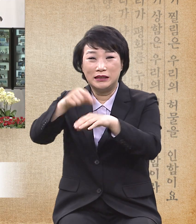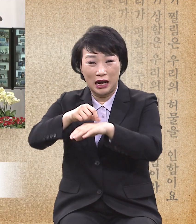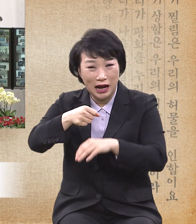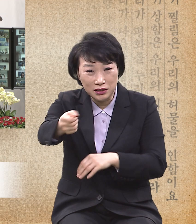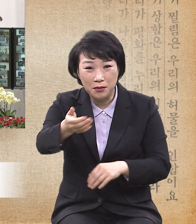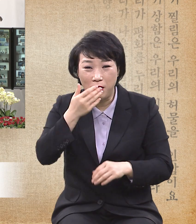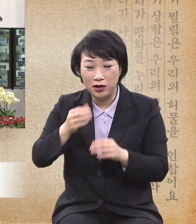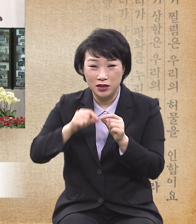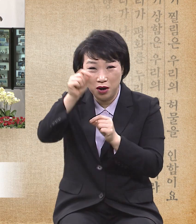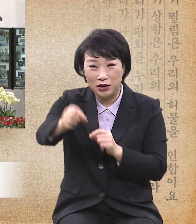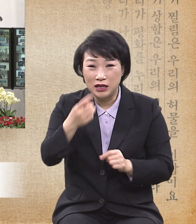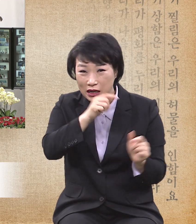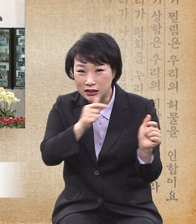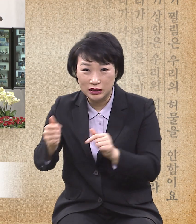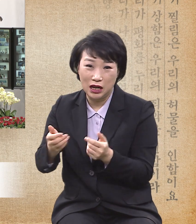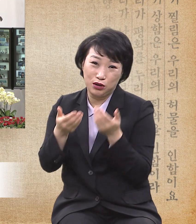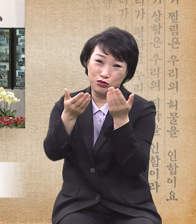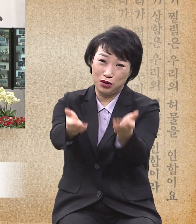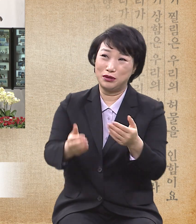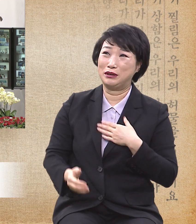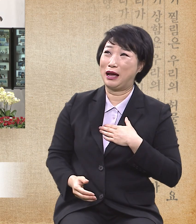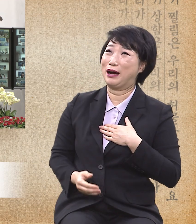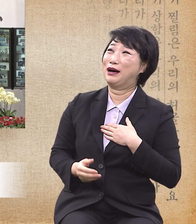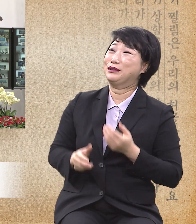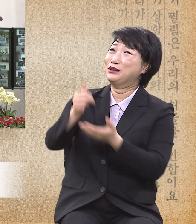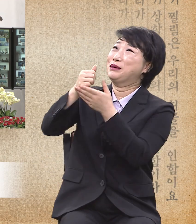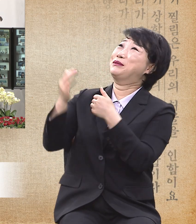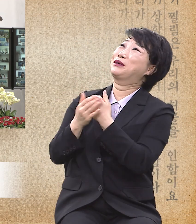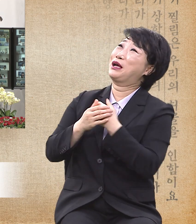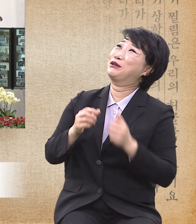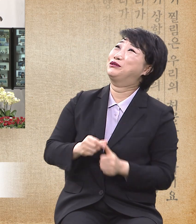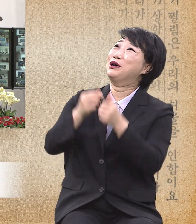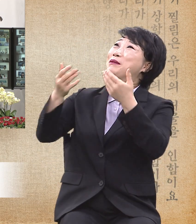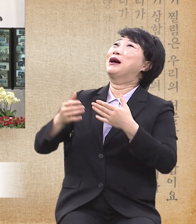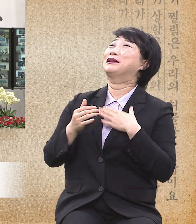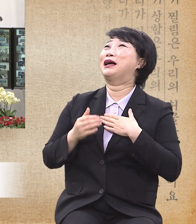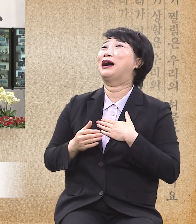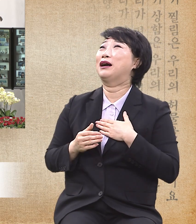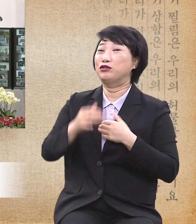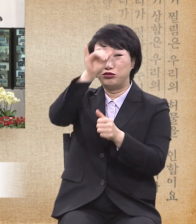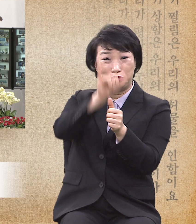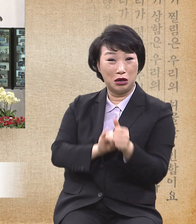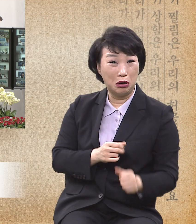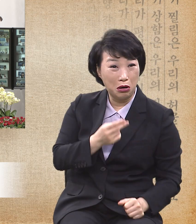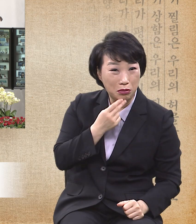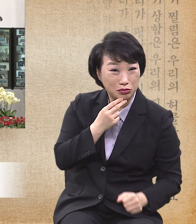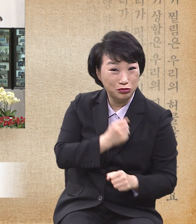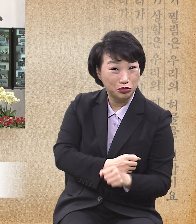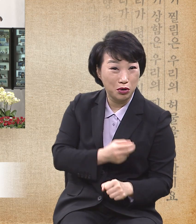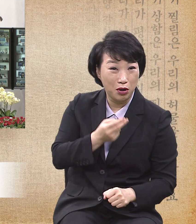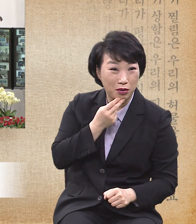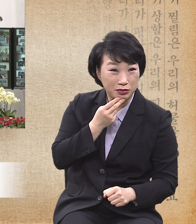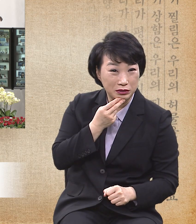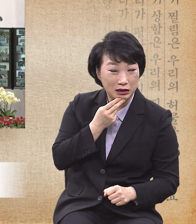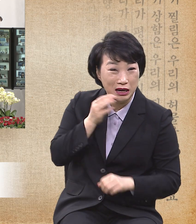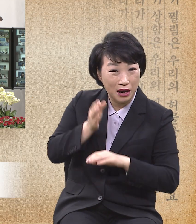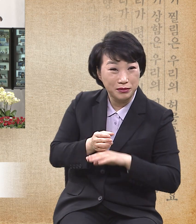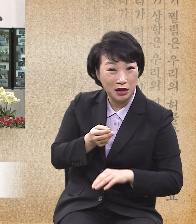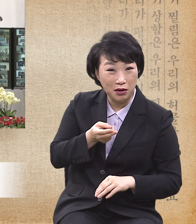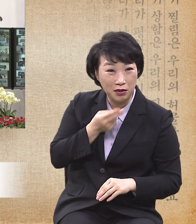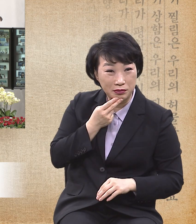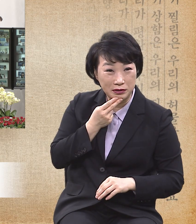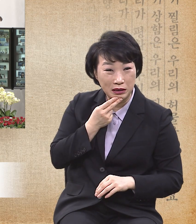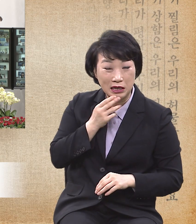먹어 영원한 양식이야. 이분으로 산 내가 충성도 없이 수고도 없이 감사도